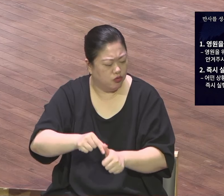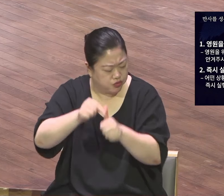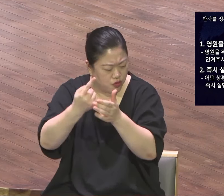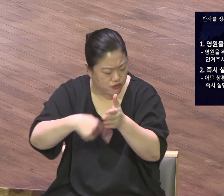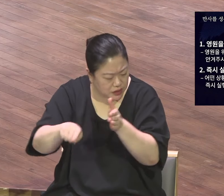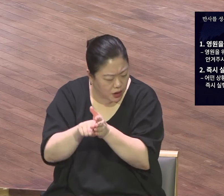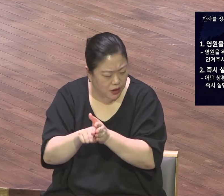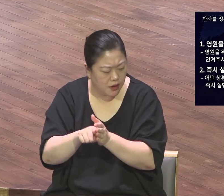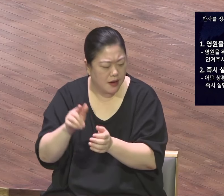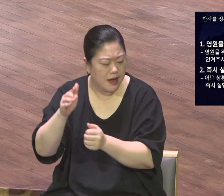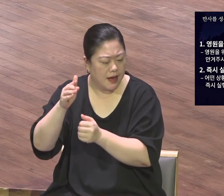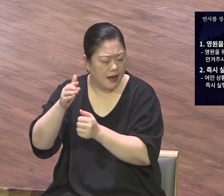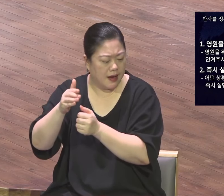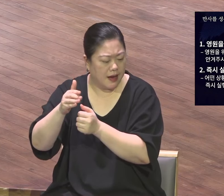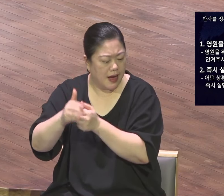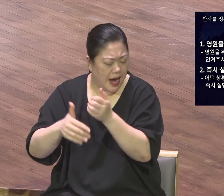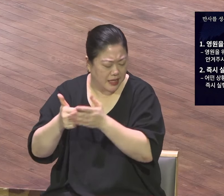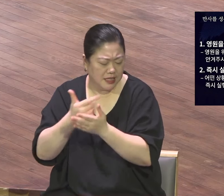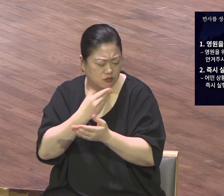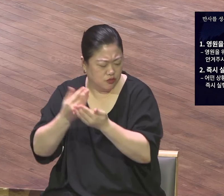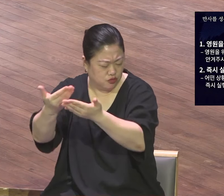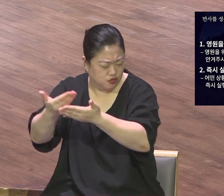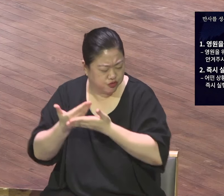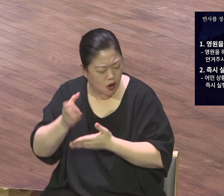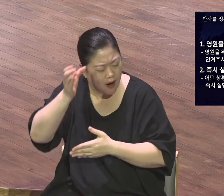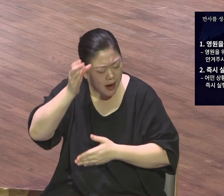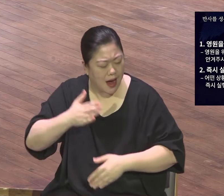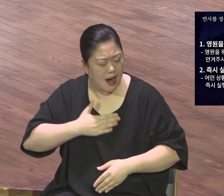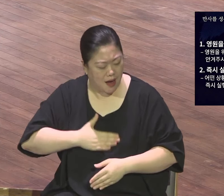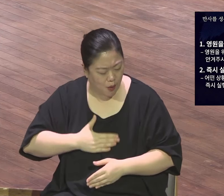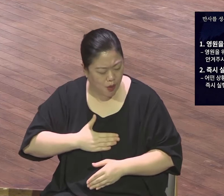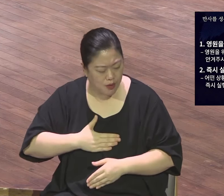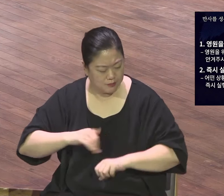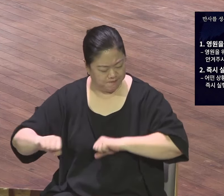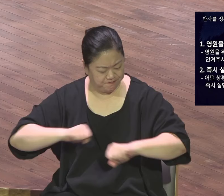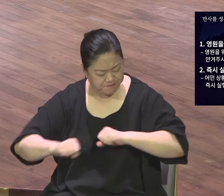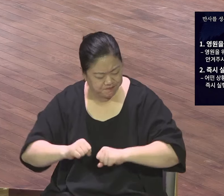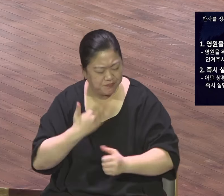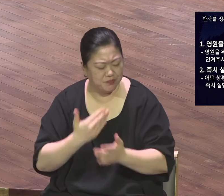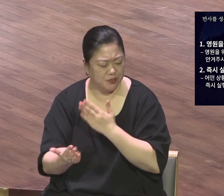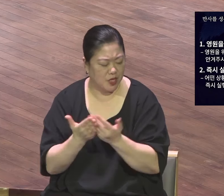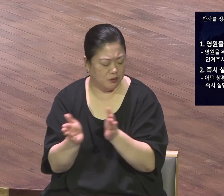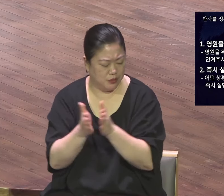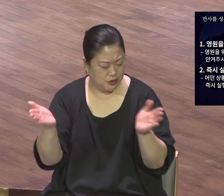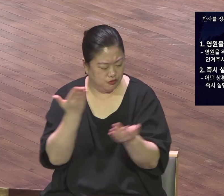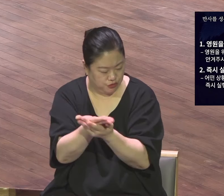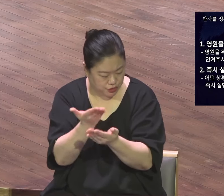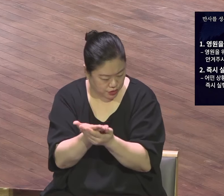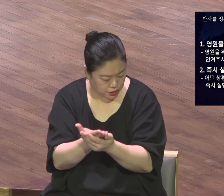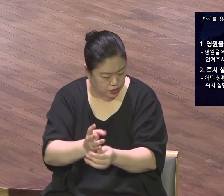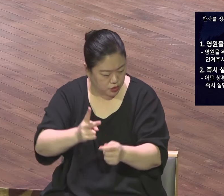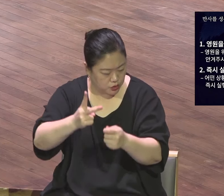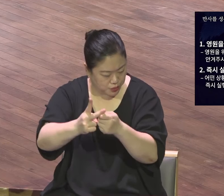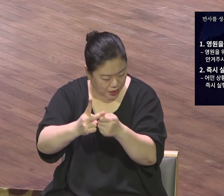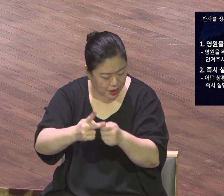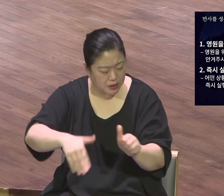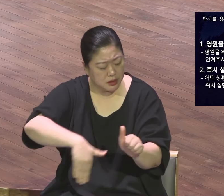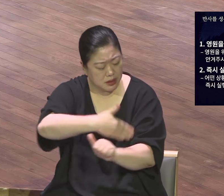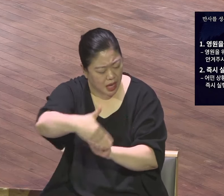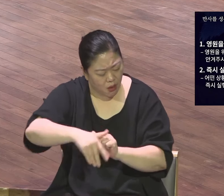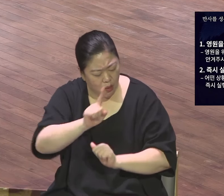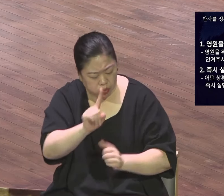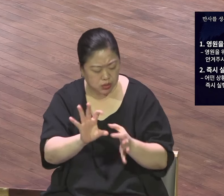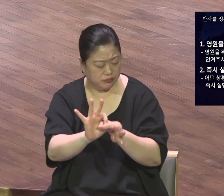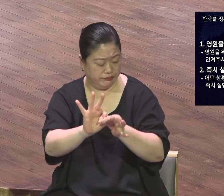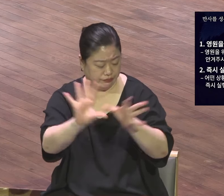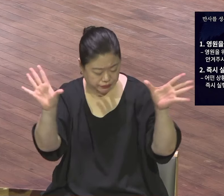살아계신 우리 아버지 하나님 이 밤에 하나님 앞에 부르짖는 성도들의 기도를 응답하여 주옵소서. 영혼을 위한 투자하는 우리 믿음의